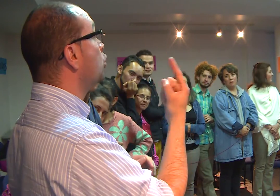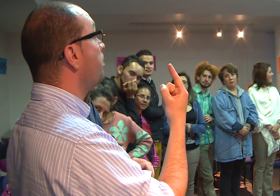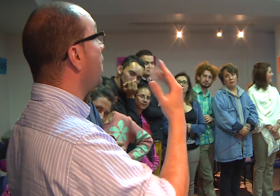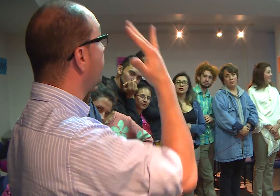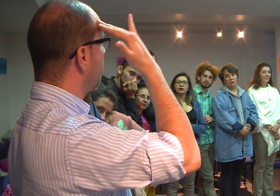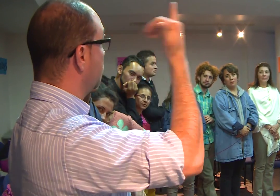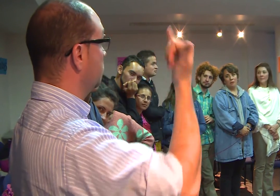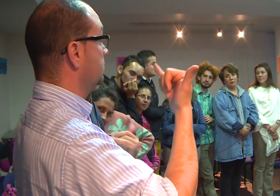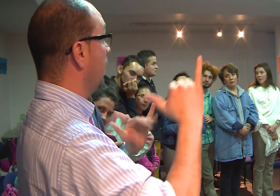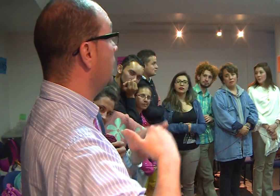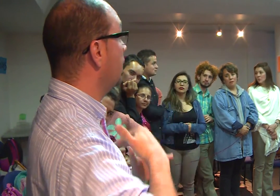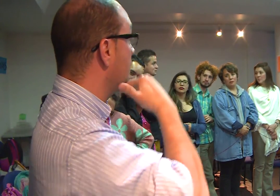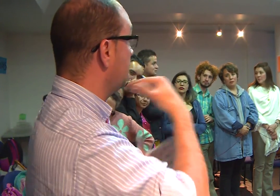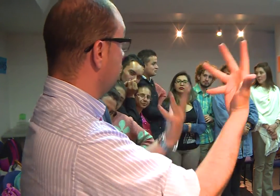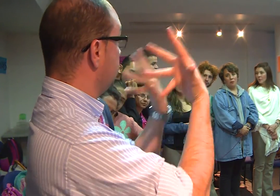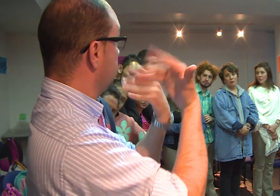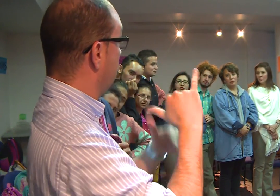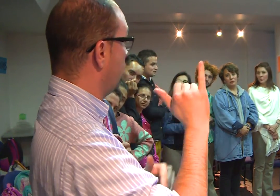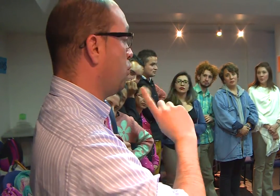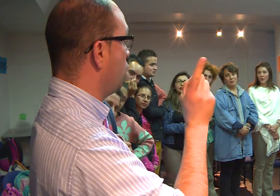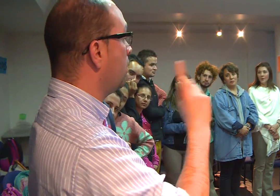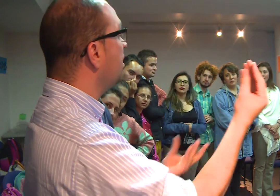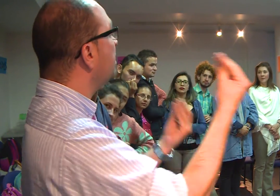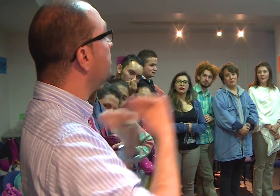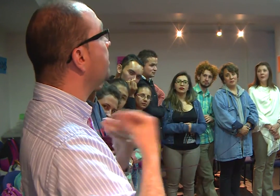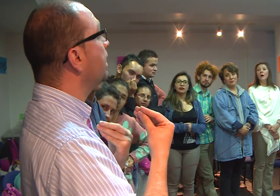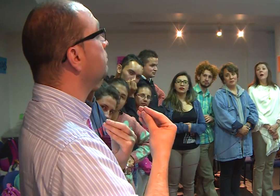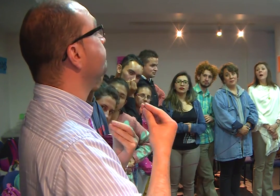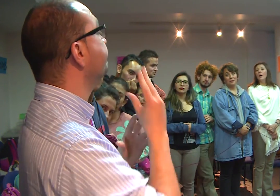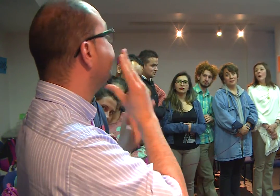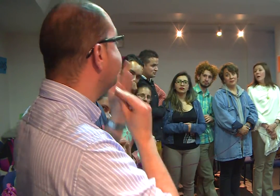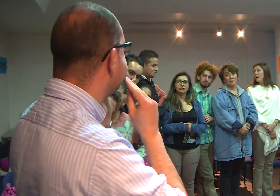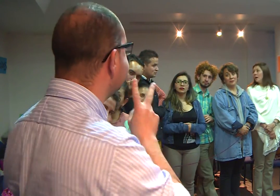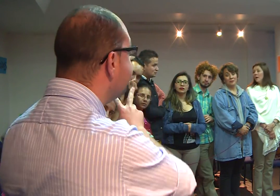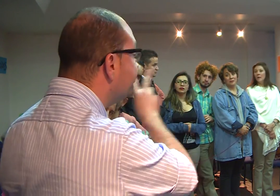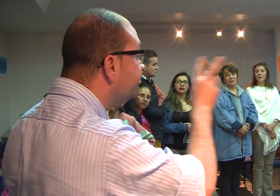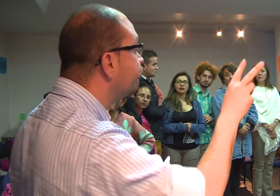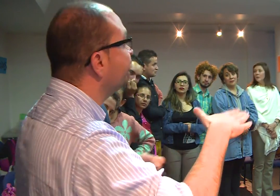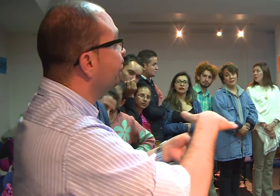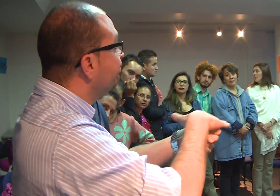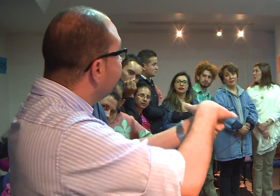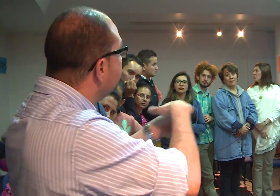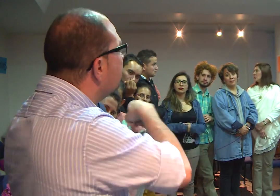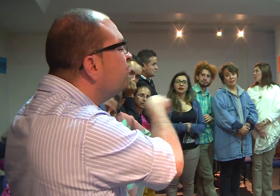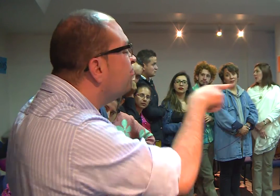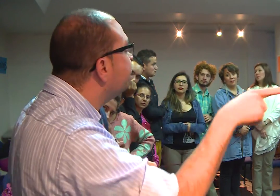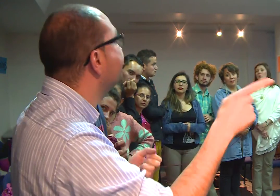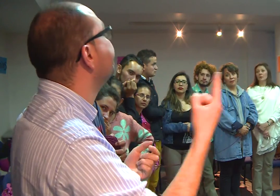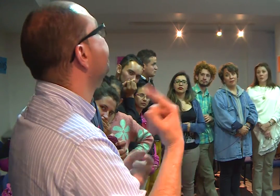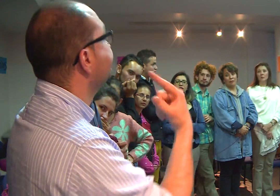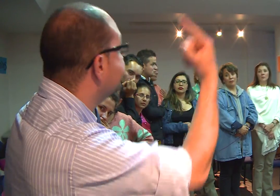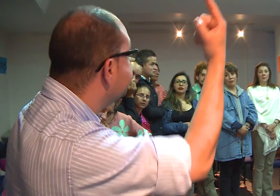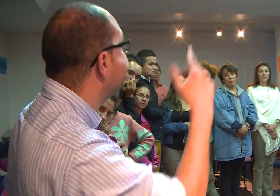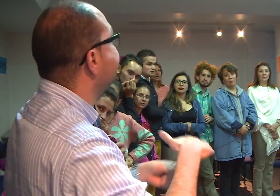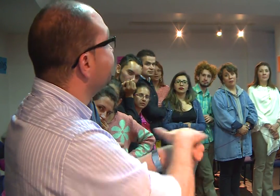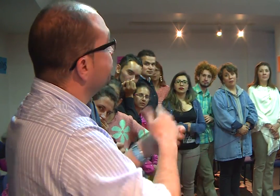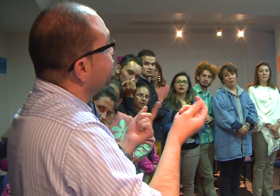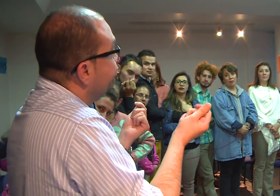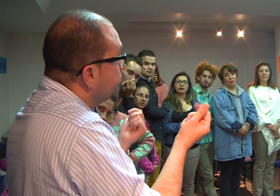extender. ¿Uno piensa que la maestría ya es un nivel académico suficiente? No.